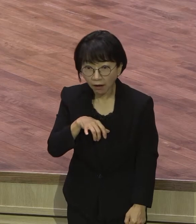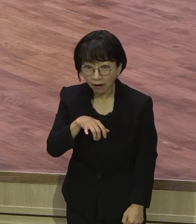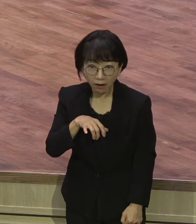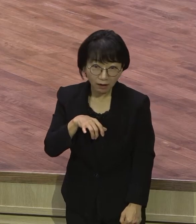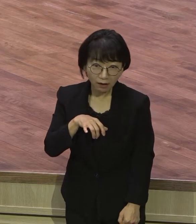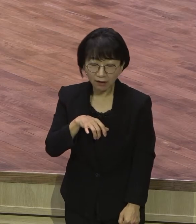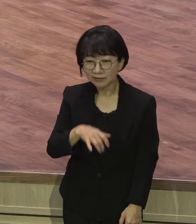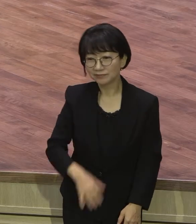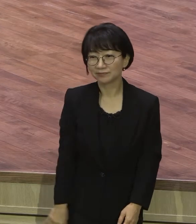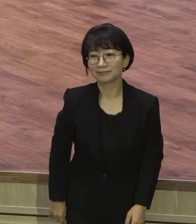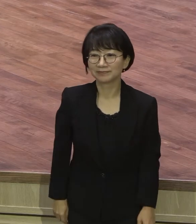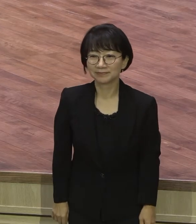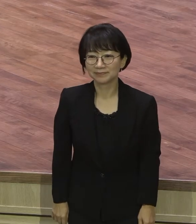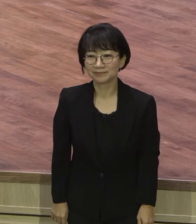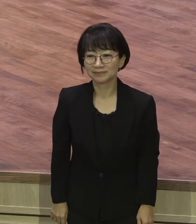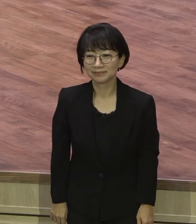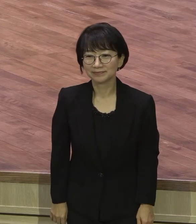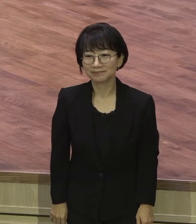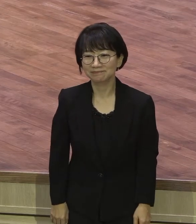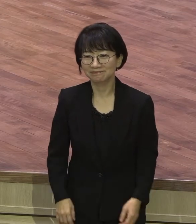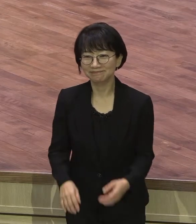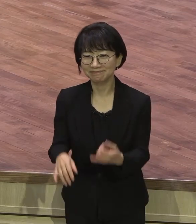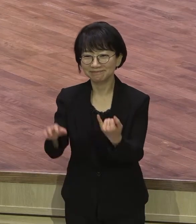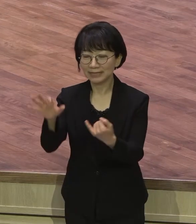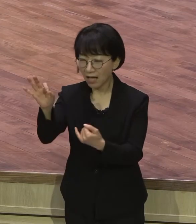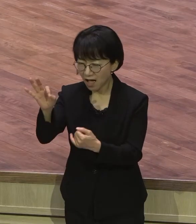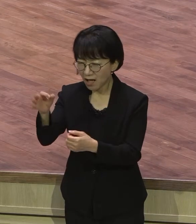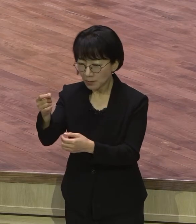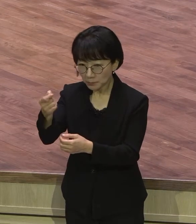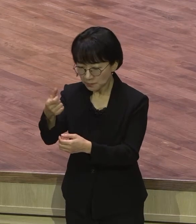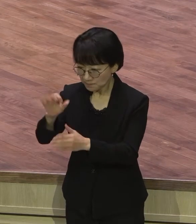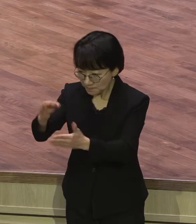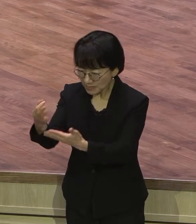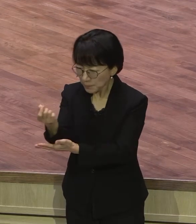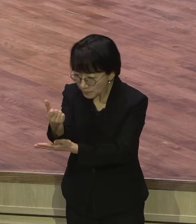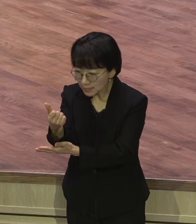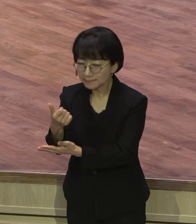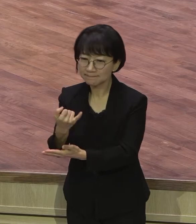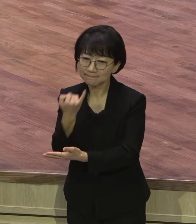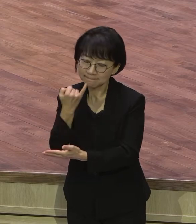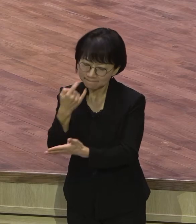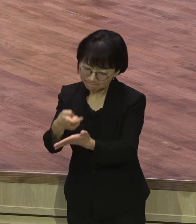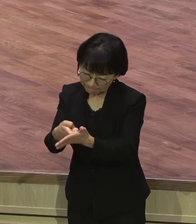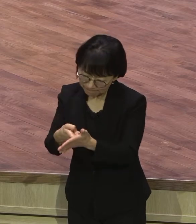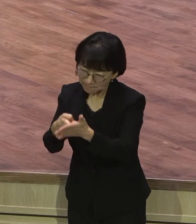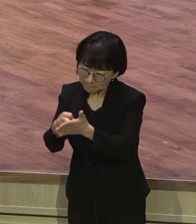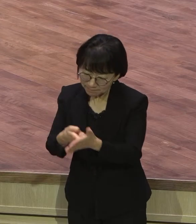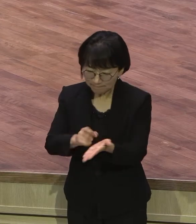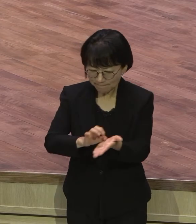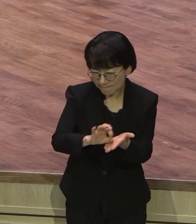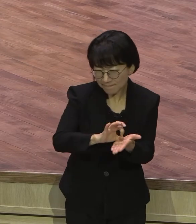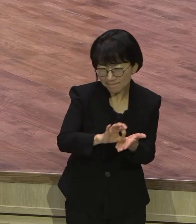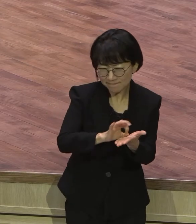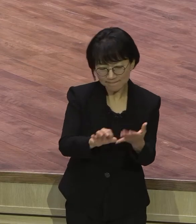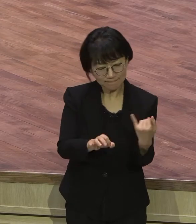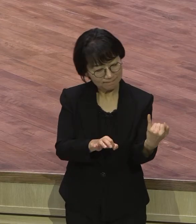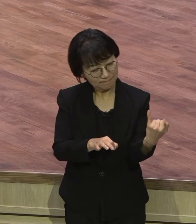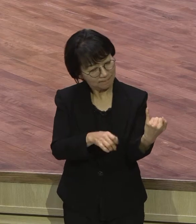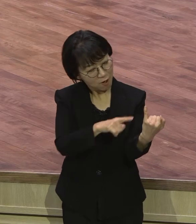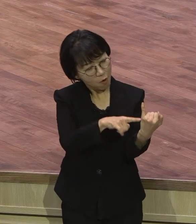그야말로 그 적은 월급 가지고도 알뜰하게 살아서 가정을 이끌어가는 아내에 대해서 감사가